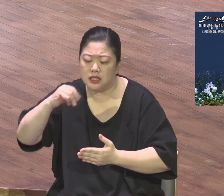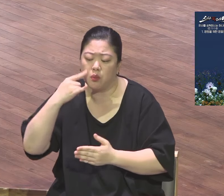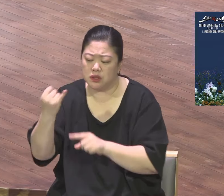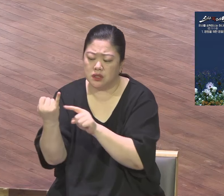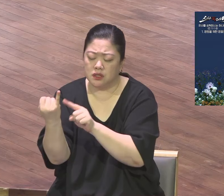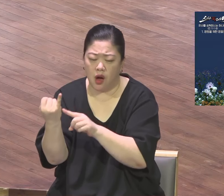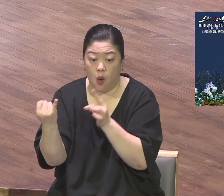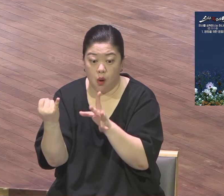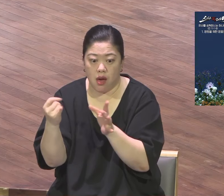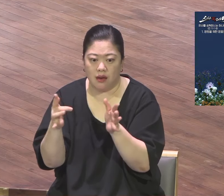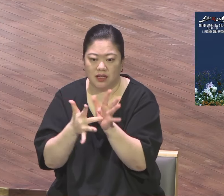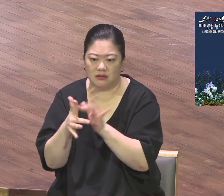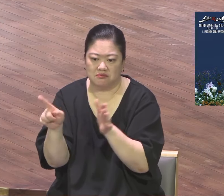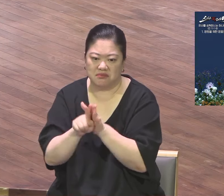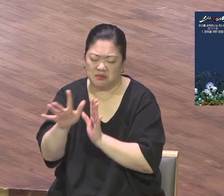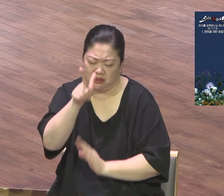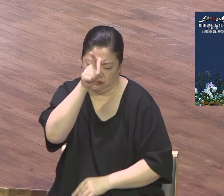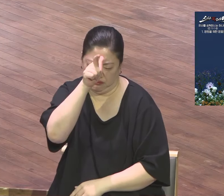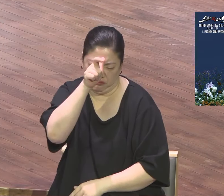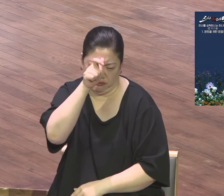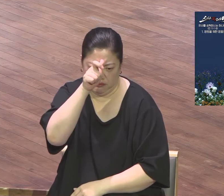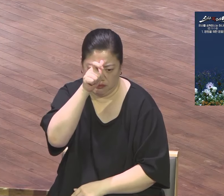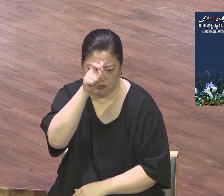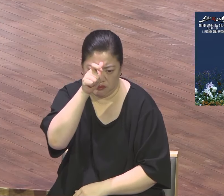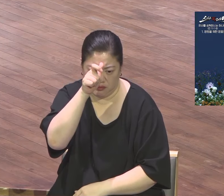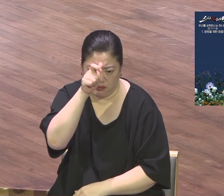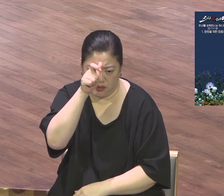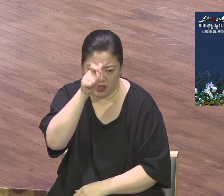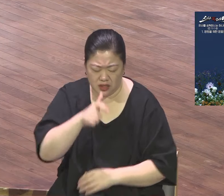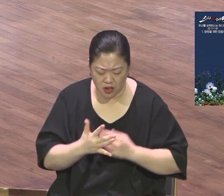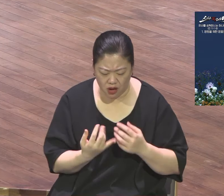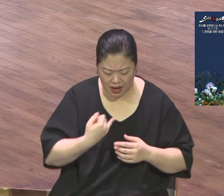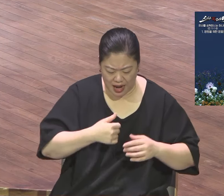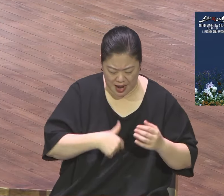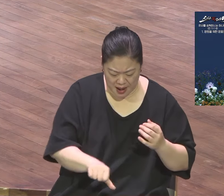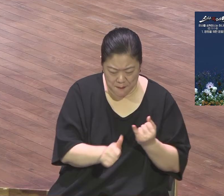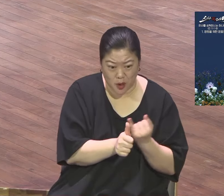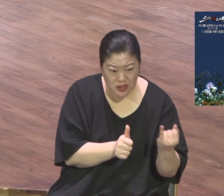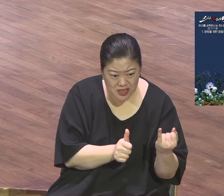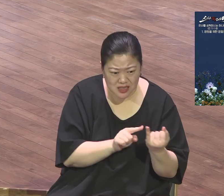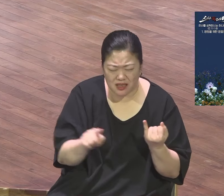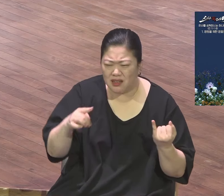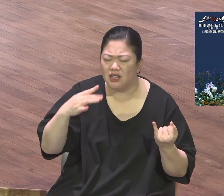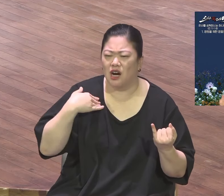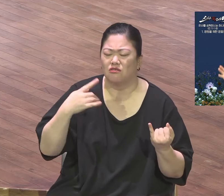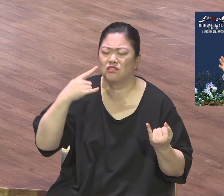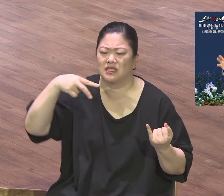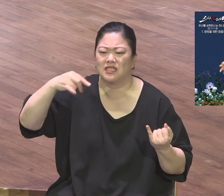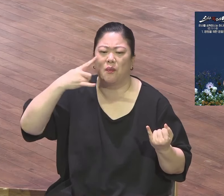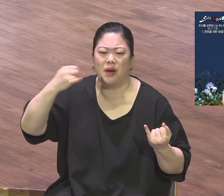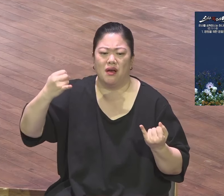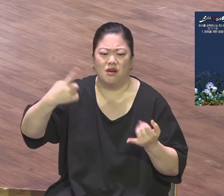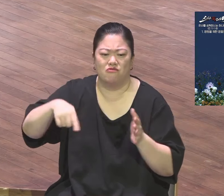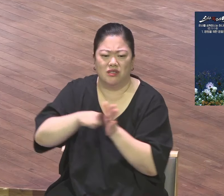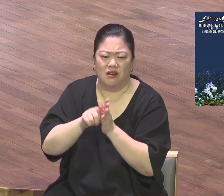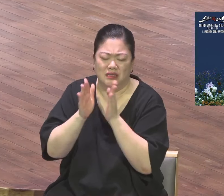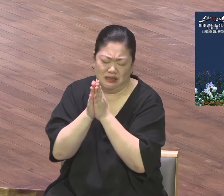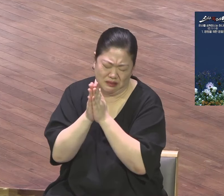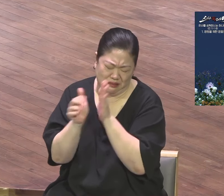밀어오니까 그 겁나가 막 영입시고 떼거리 광인데 확 가가지고 먹었네.